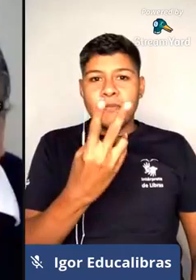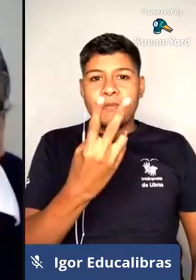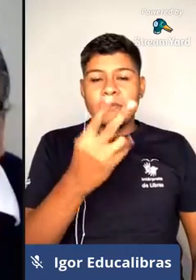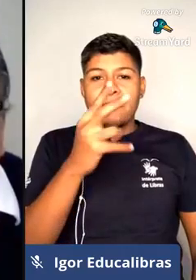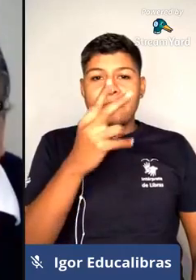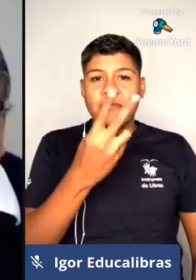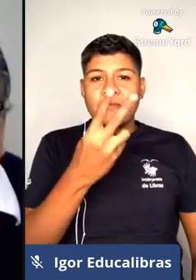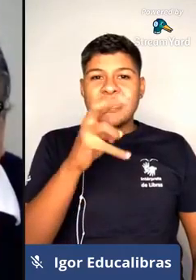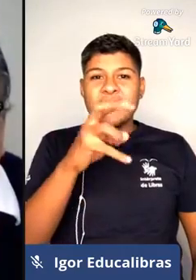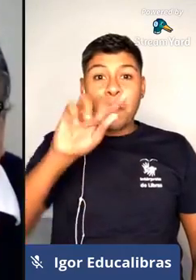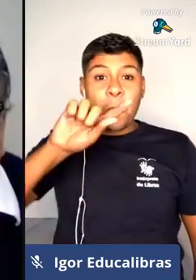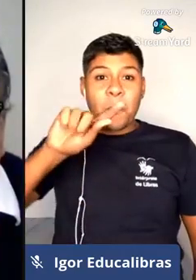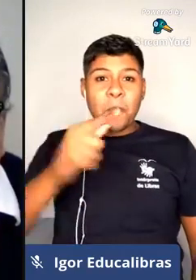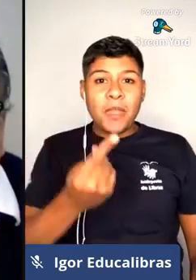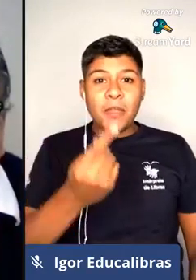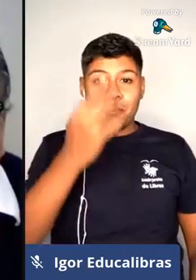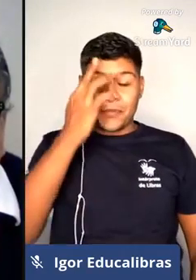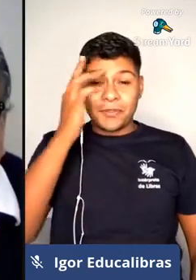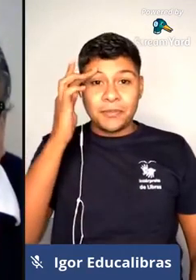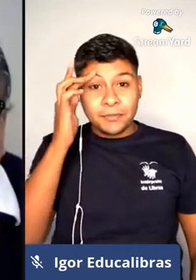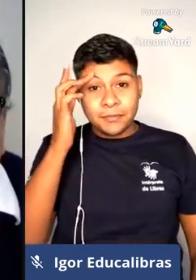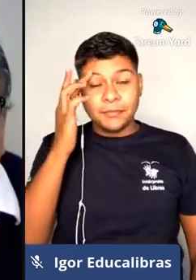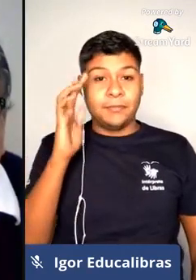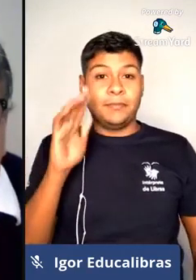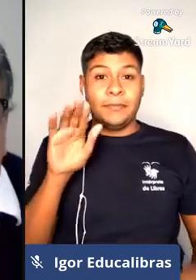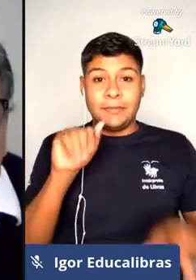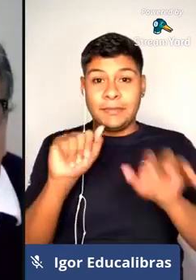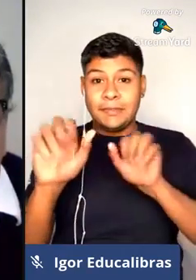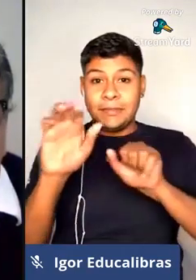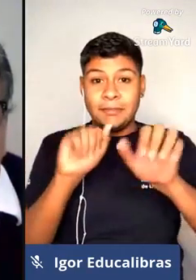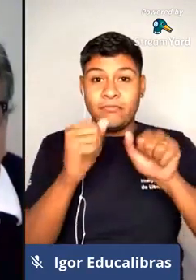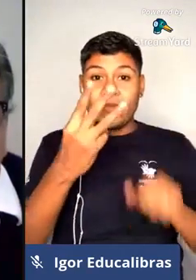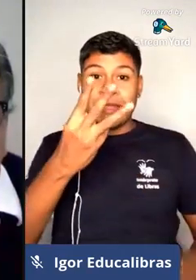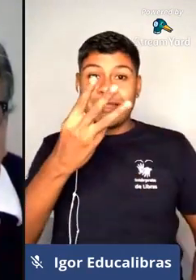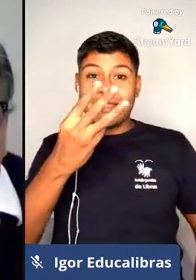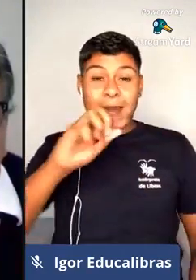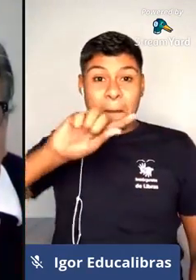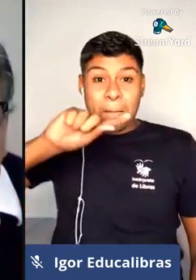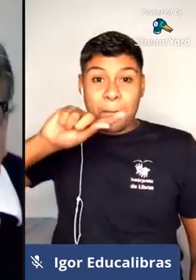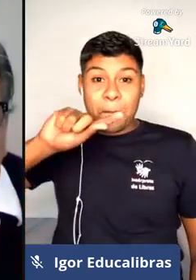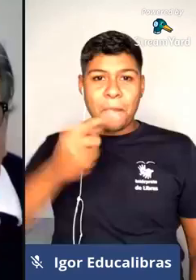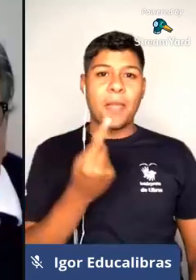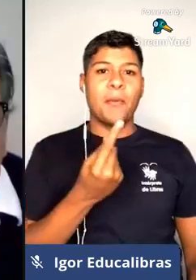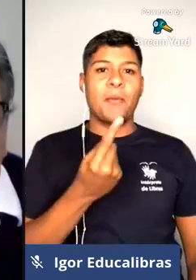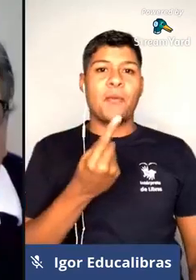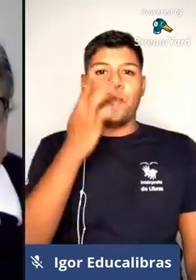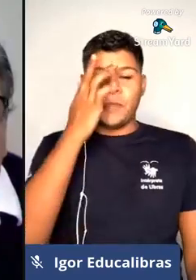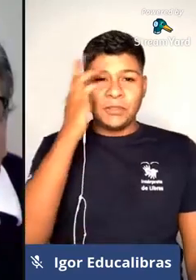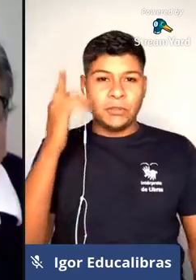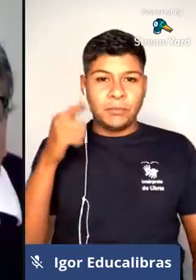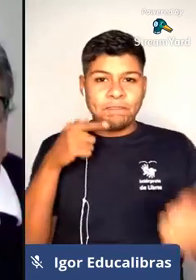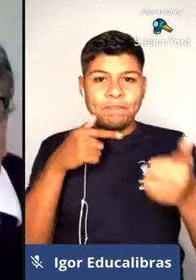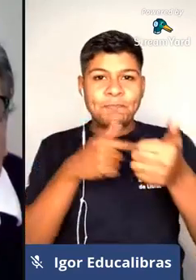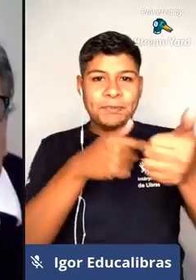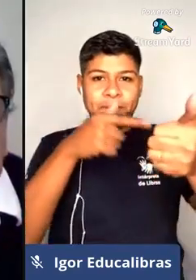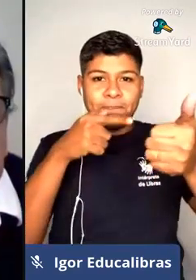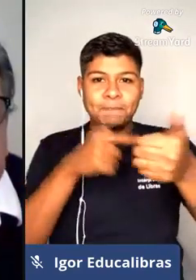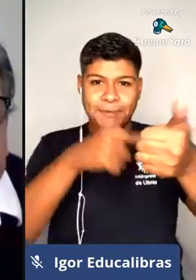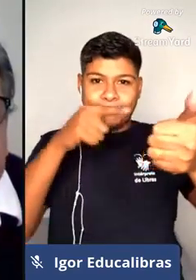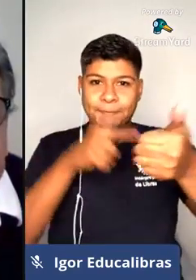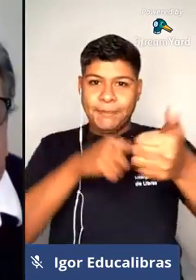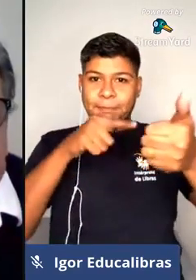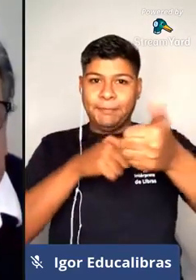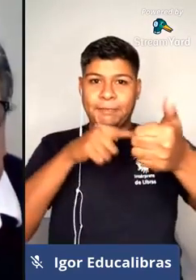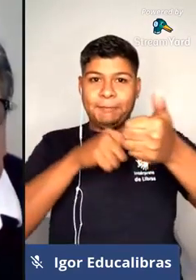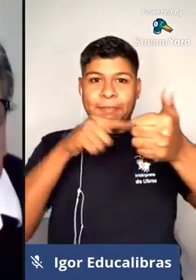seguidores, Bósio, e eu estou fazendo uma campanha para a gente chegar aos 30 mil. Então, peço para todo mundo aí... Não vale